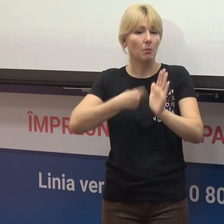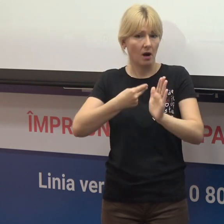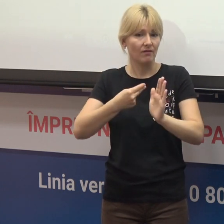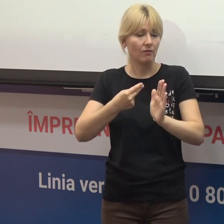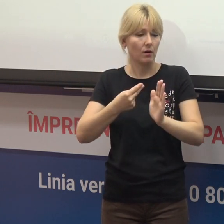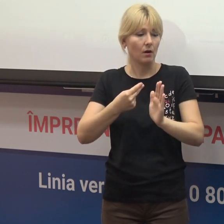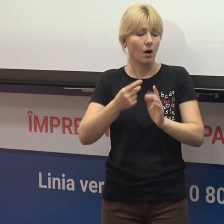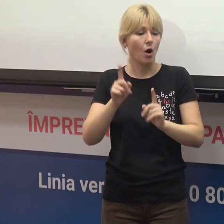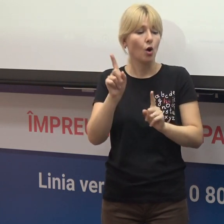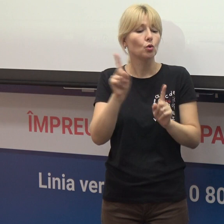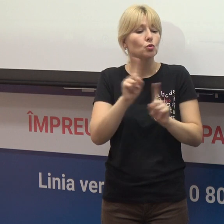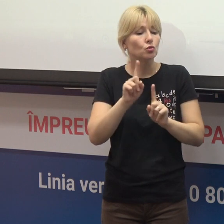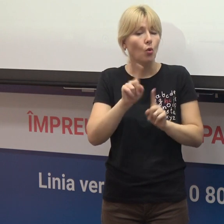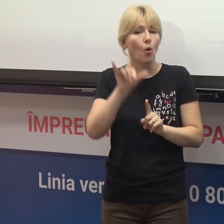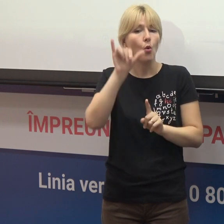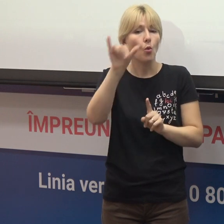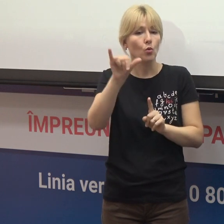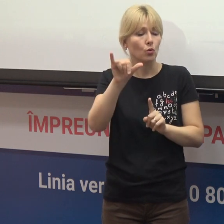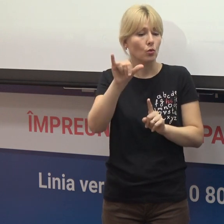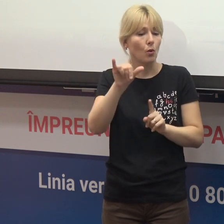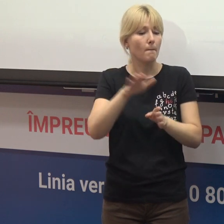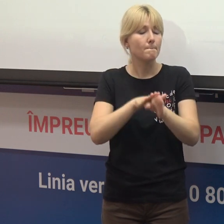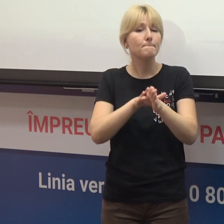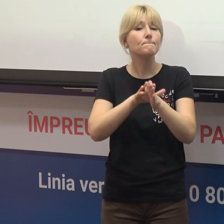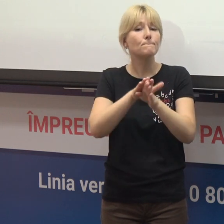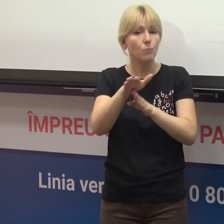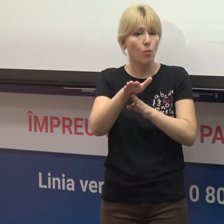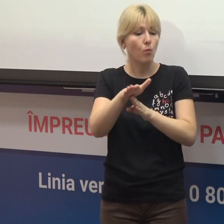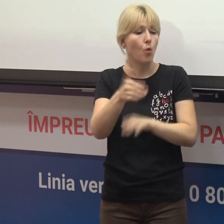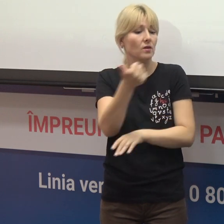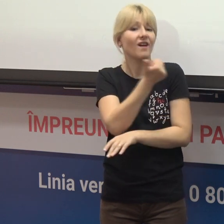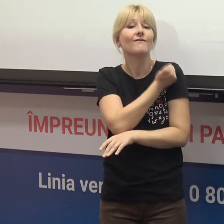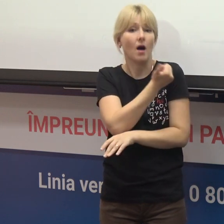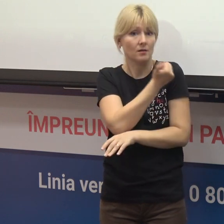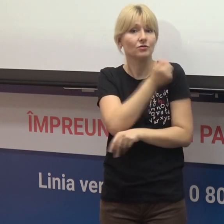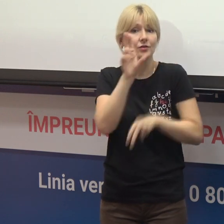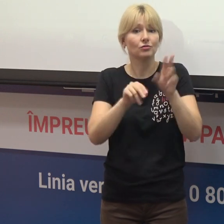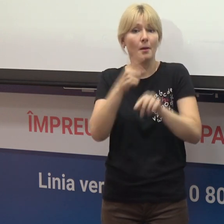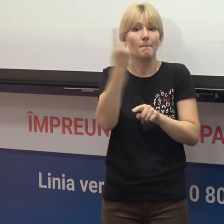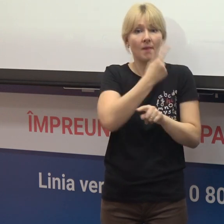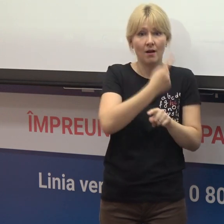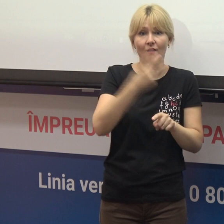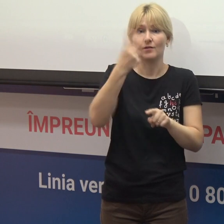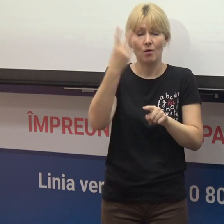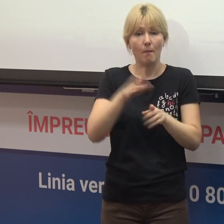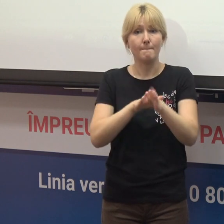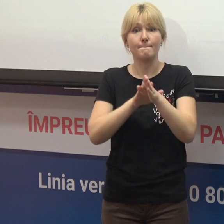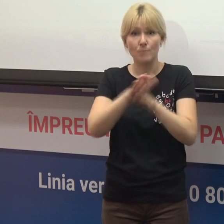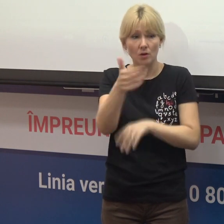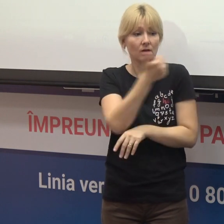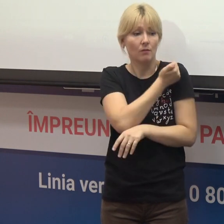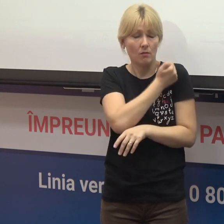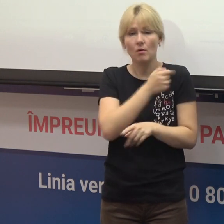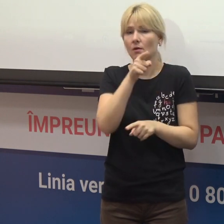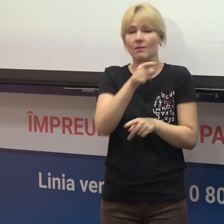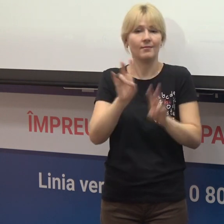confirmativ privind administrarea deplină, deci a vaccinului, vă zic,